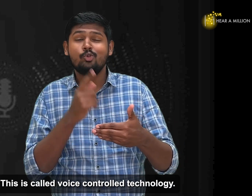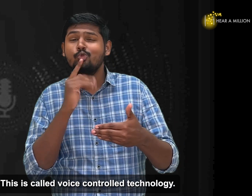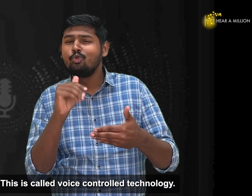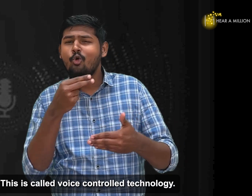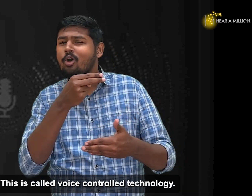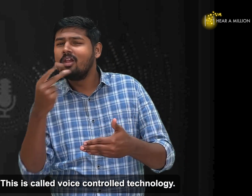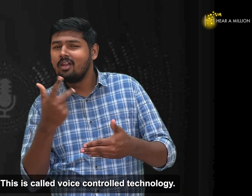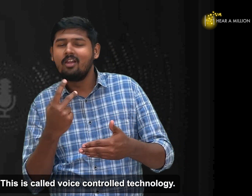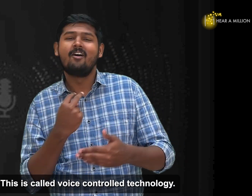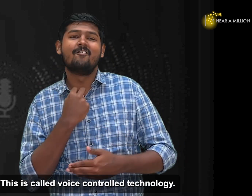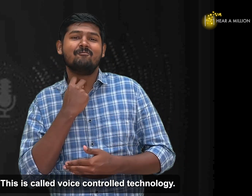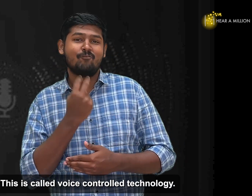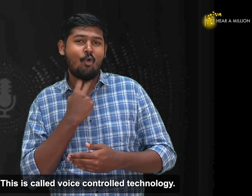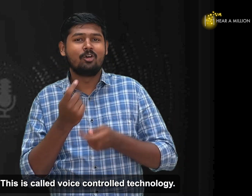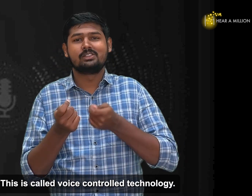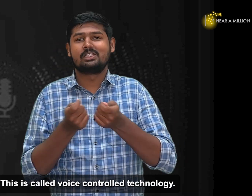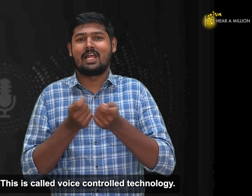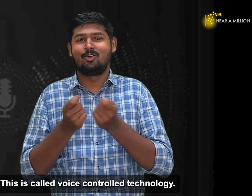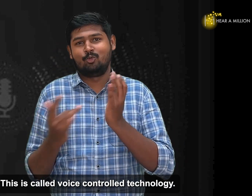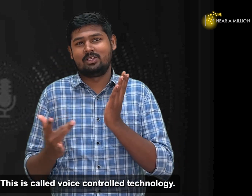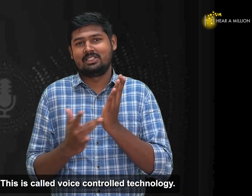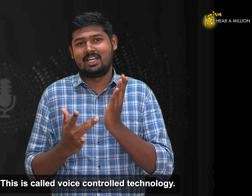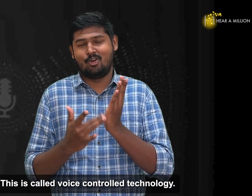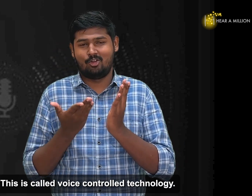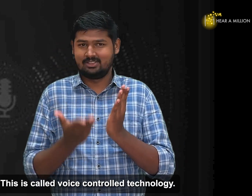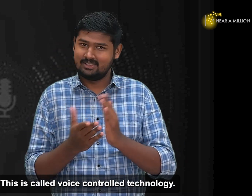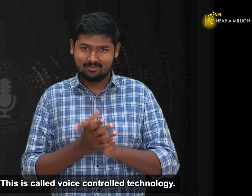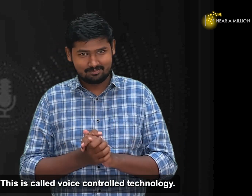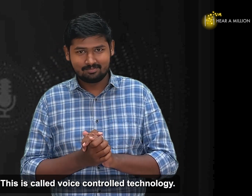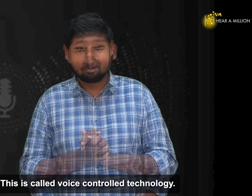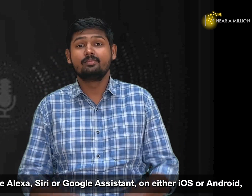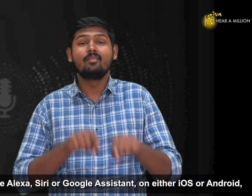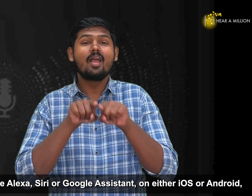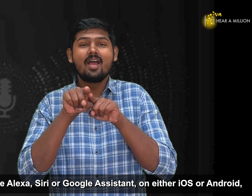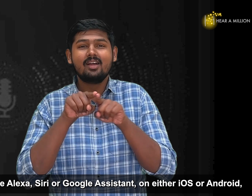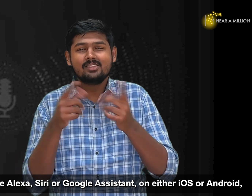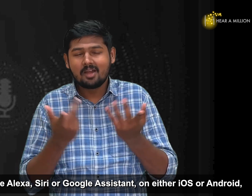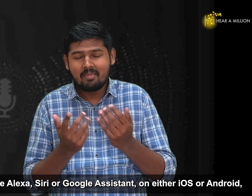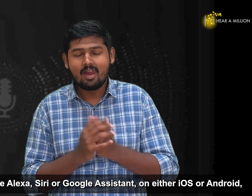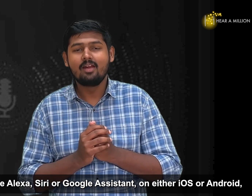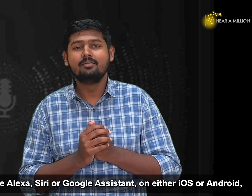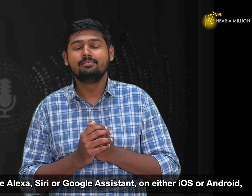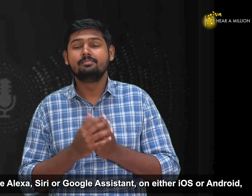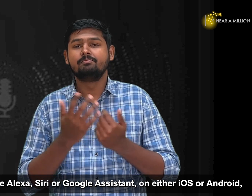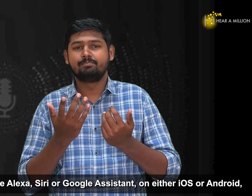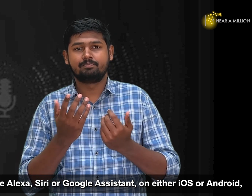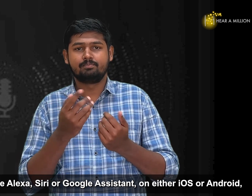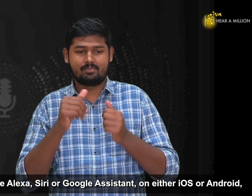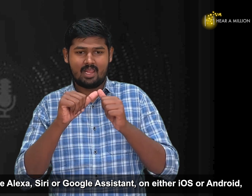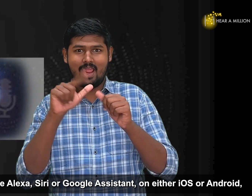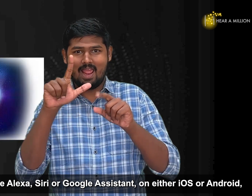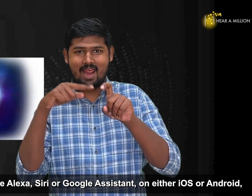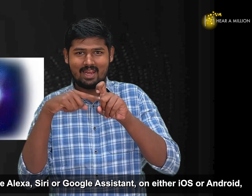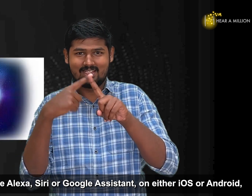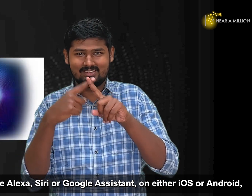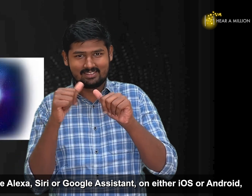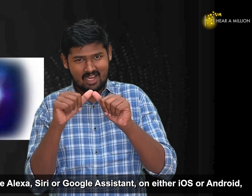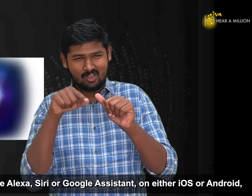इसे वॉइस कंट्रोल्ड टेक्नोलॉजी कहा जाता है। उदाहरण के लिए iOS